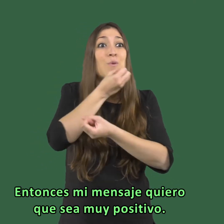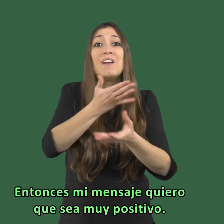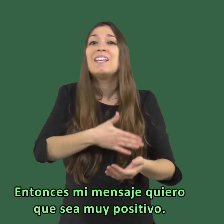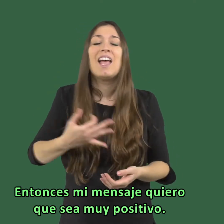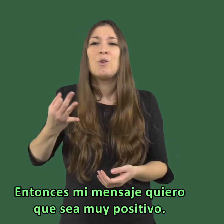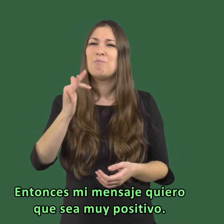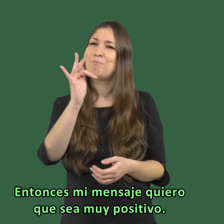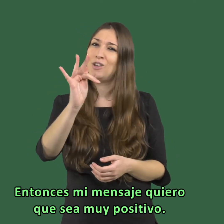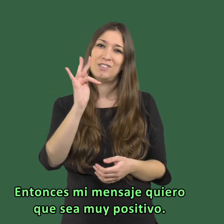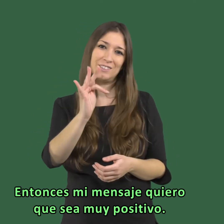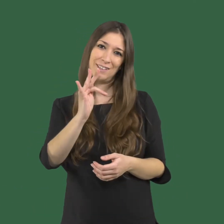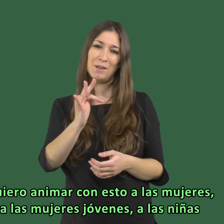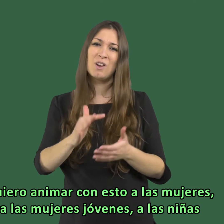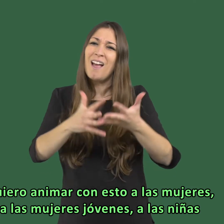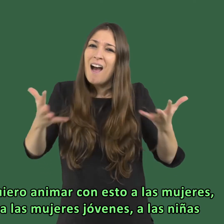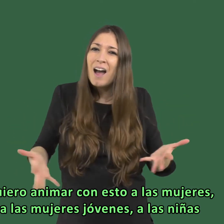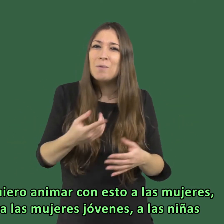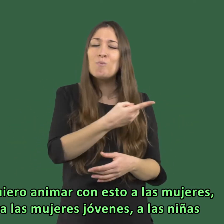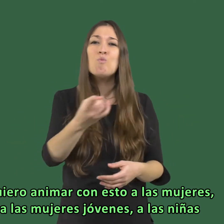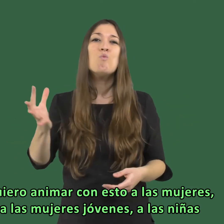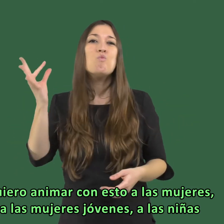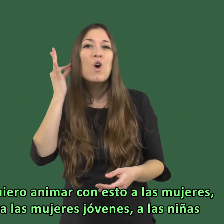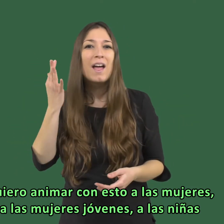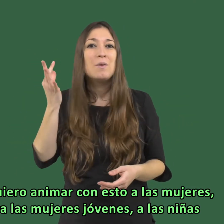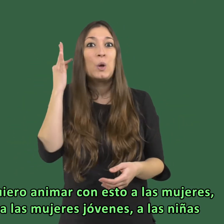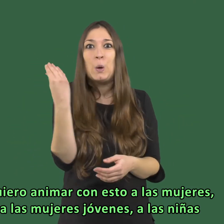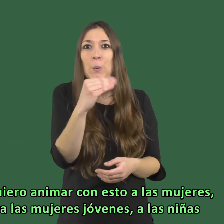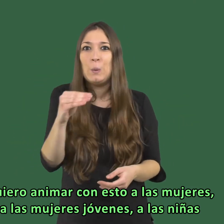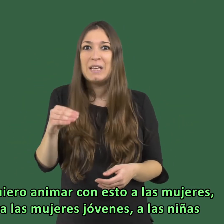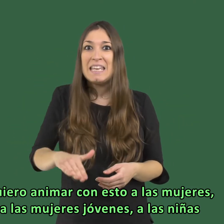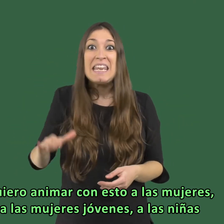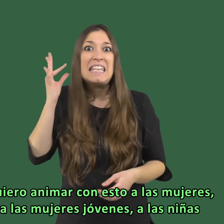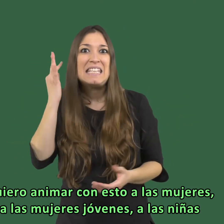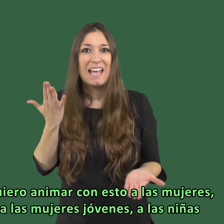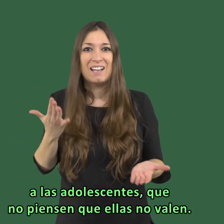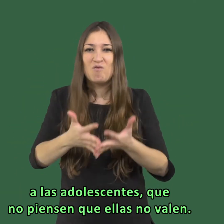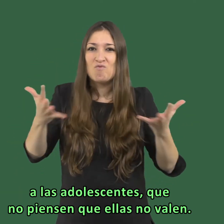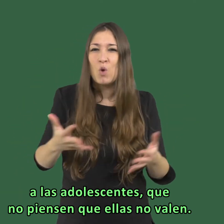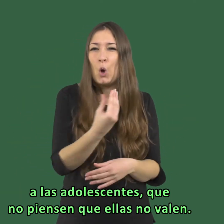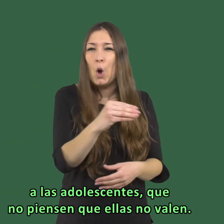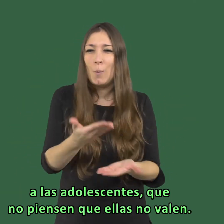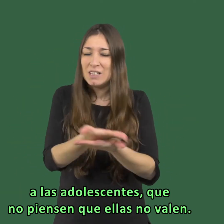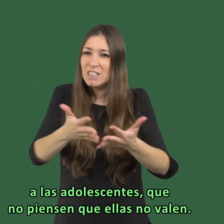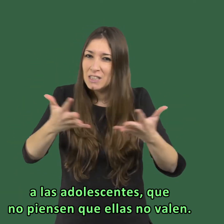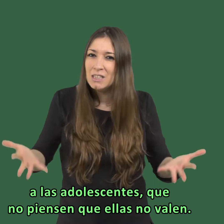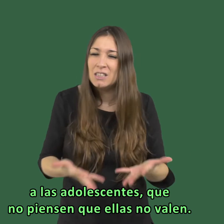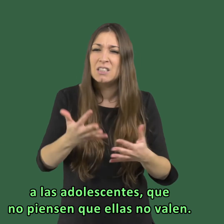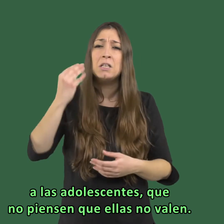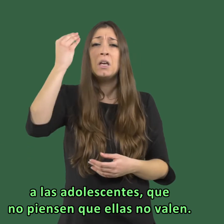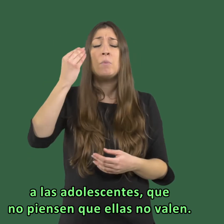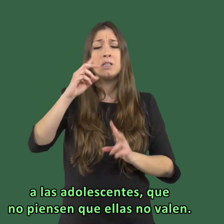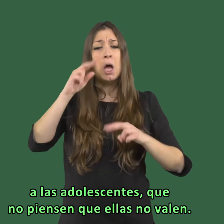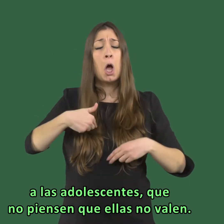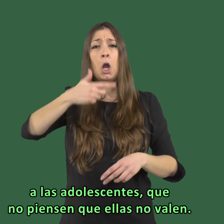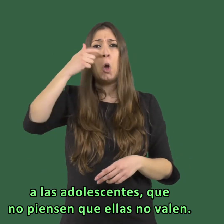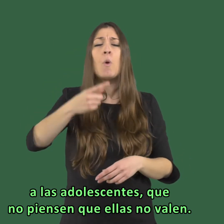quiero que sea muy positivo, quiero animar con esto a las mujeres jóvenes, a las niñas, a las adolescentes, que no